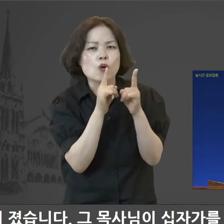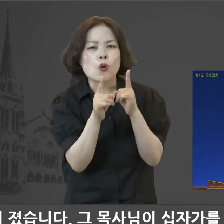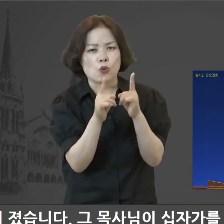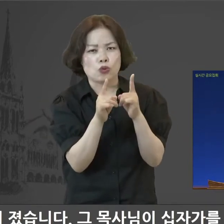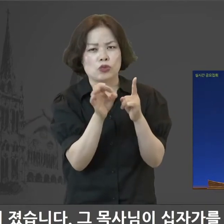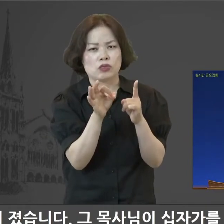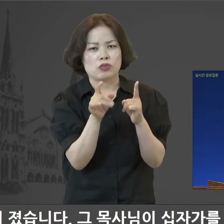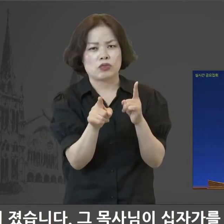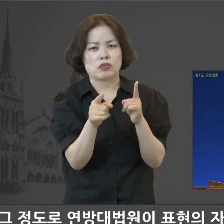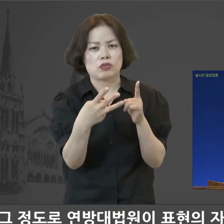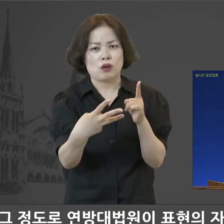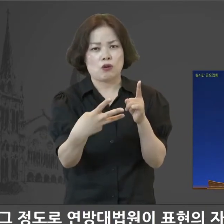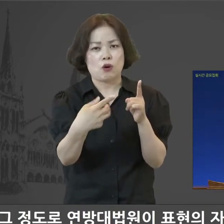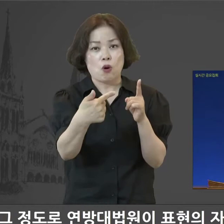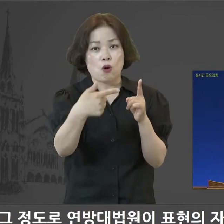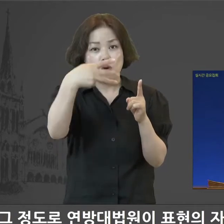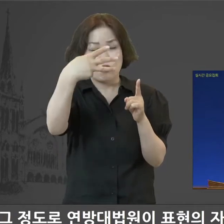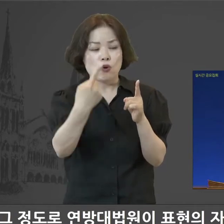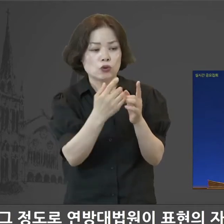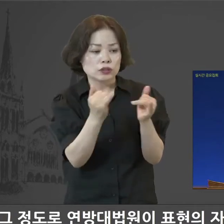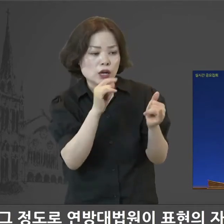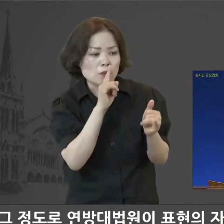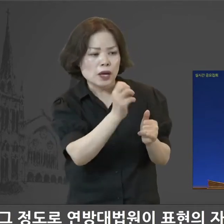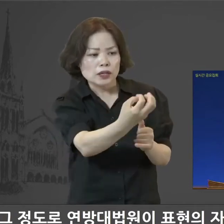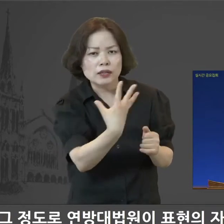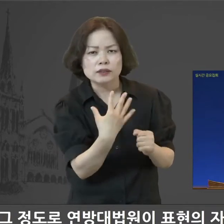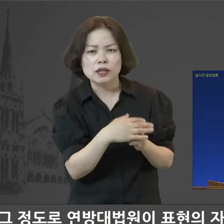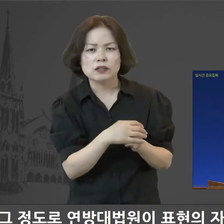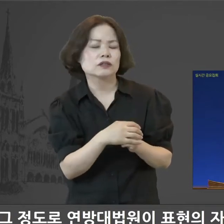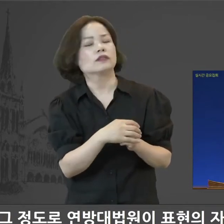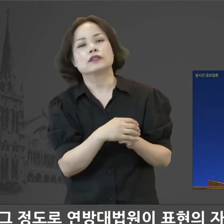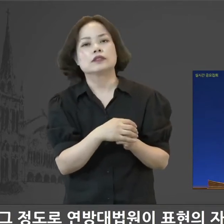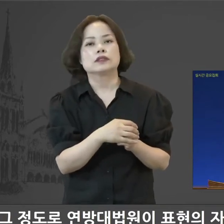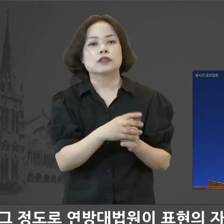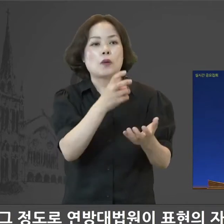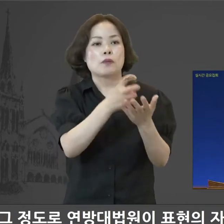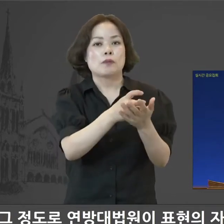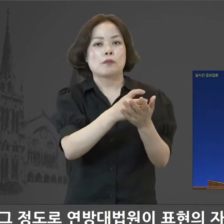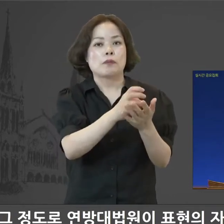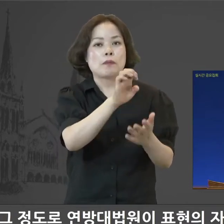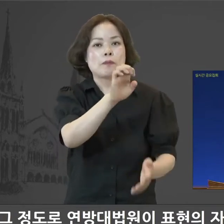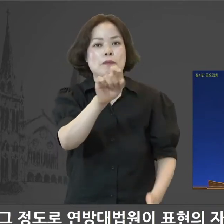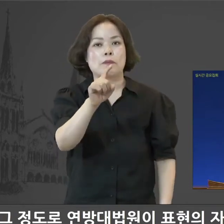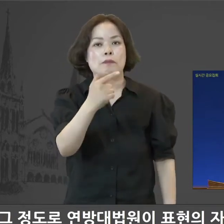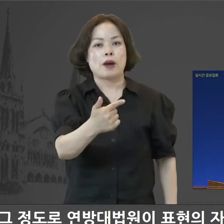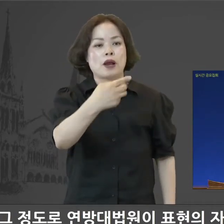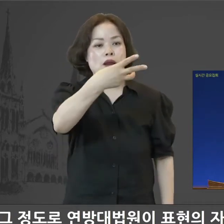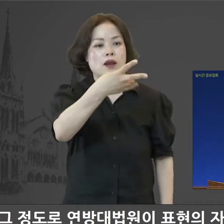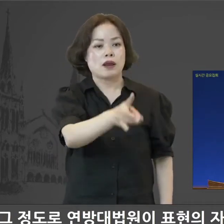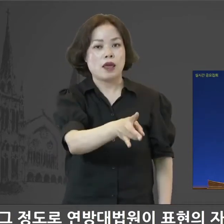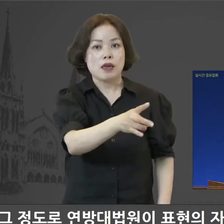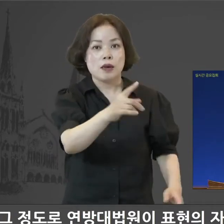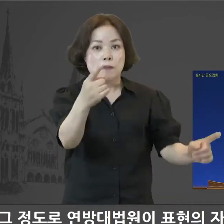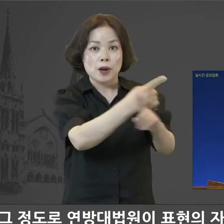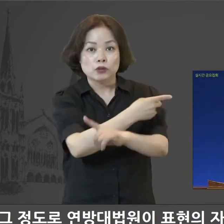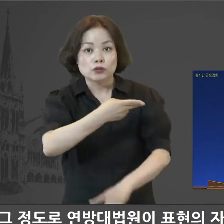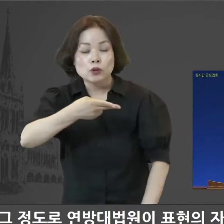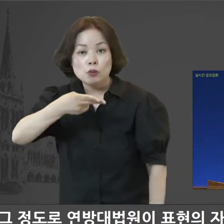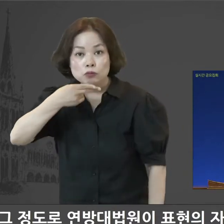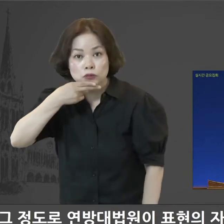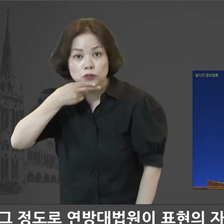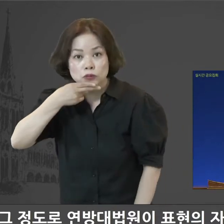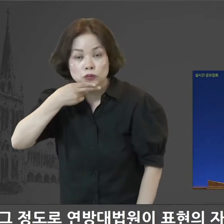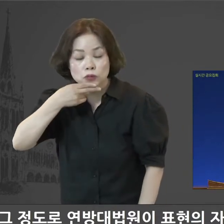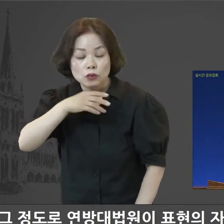주장하니까 자유를 우선하자 이렇게 해버리니까 그 뒤로 판례가 안 바뀌니까 우리 기독교인들이 종교의 자유를 방어할 수 있게